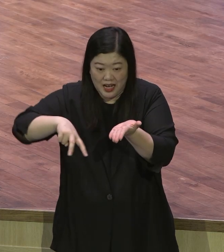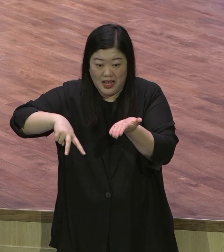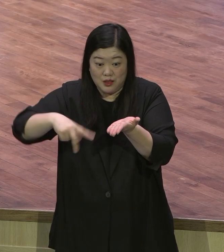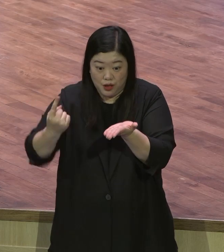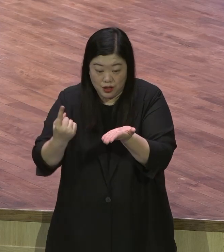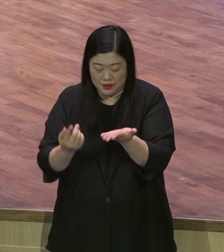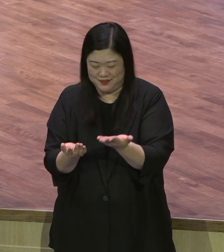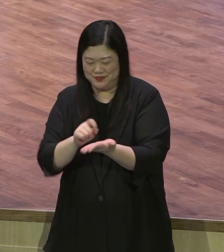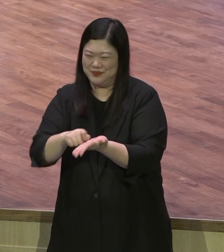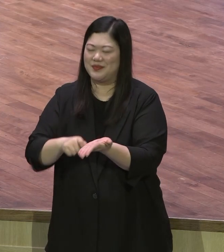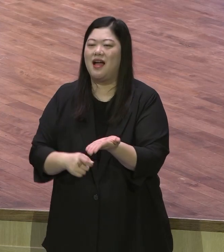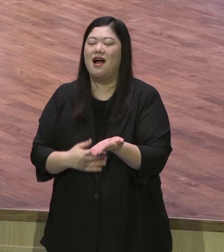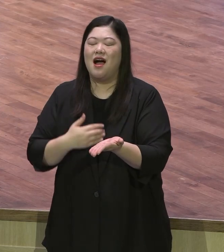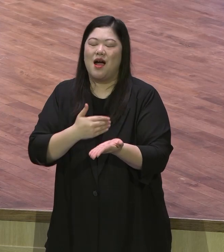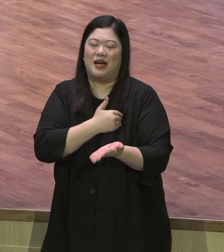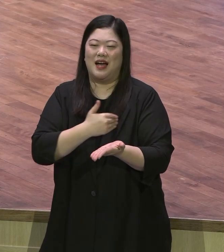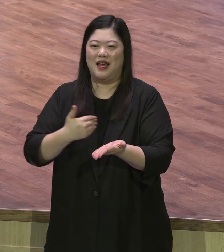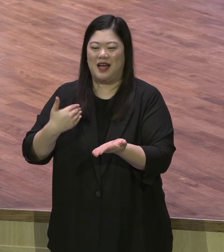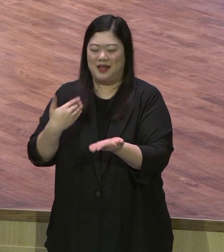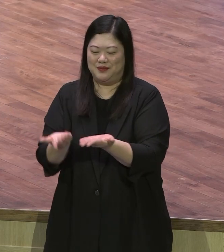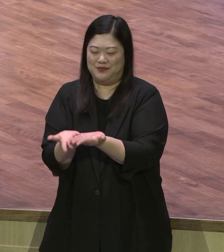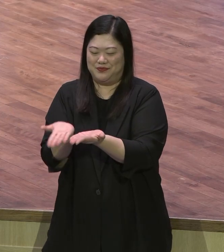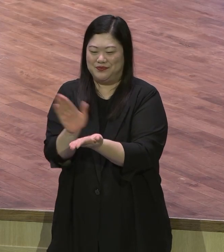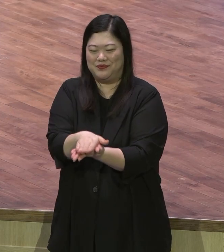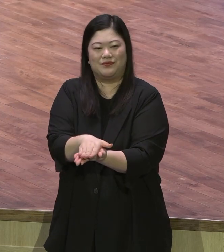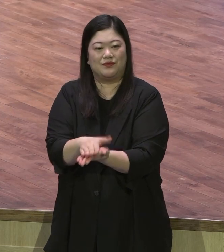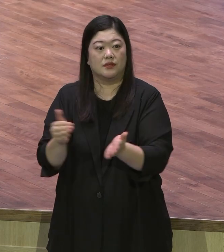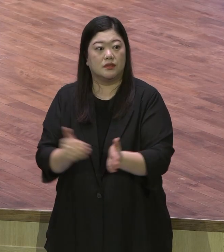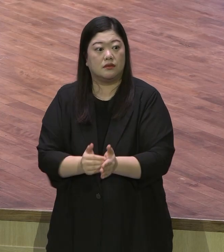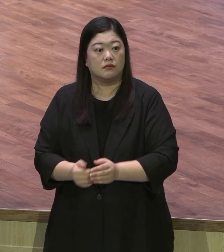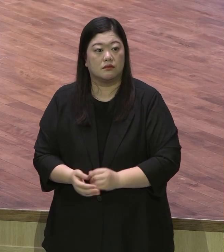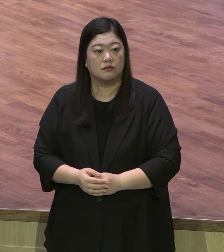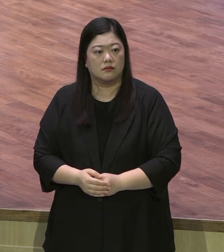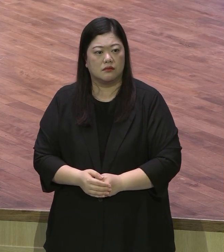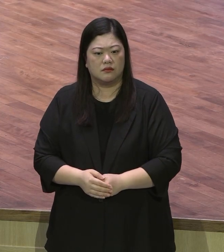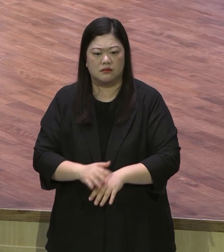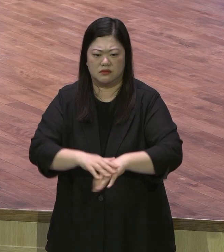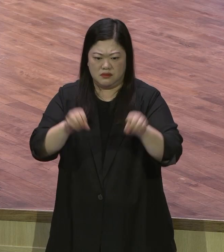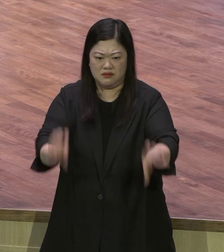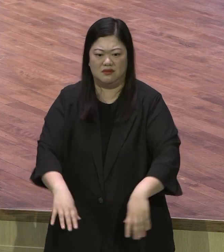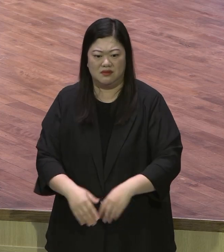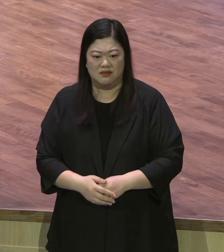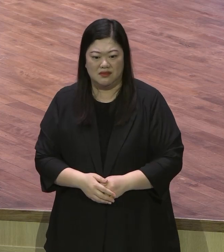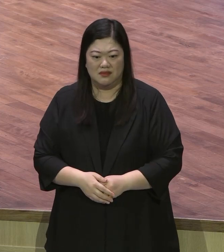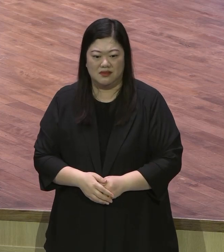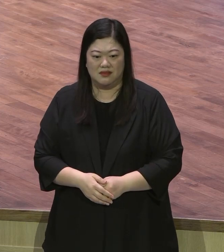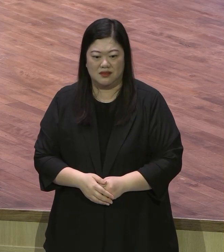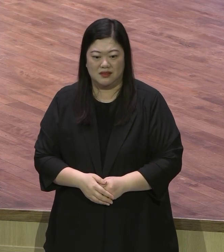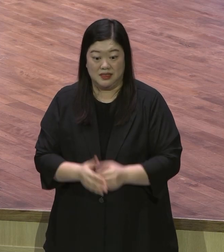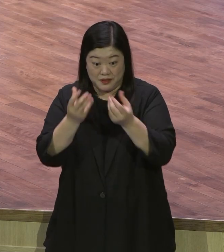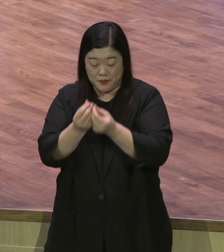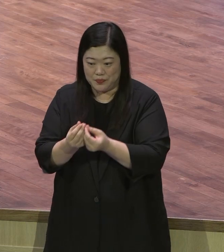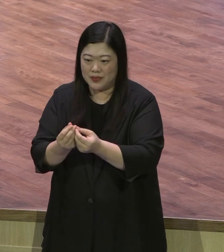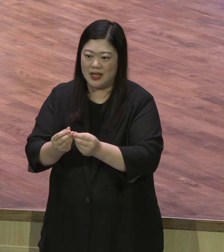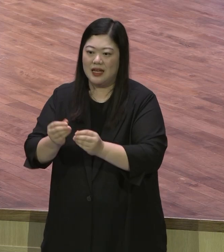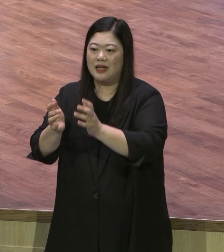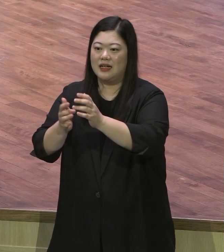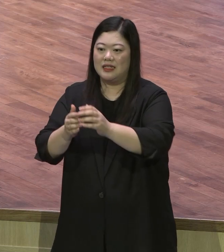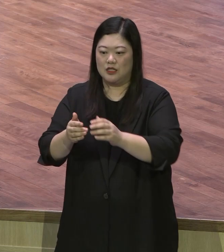나아가지 못하면 응답의 맛을 보지를 못해요. 응답의 맛을 못 봐. 마치 한 달란트를 받아가지고